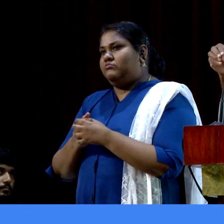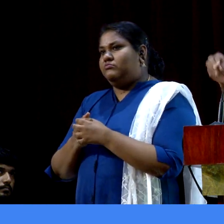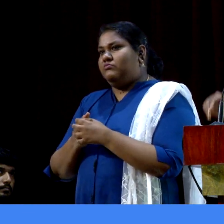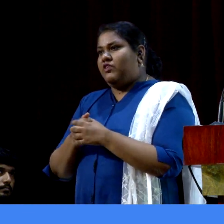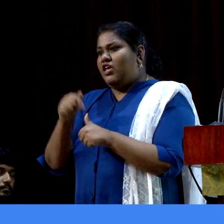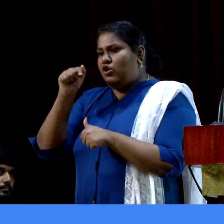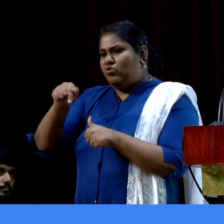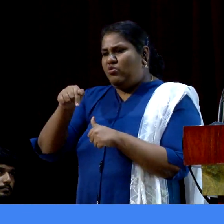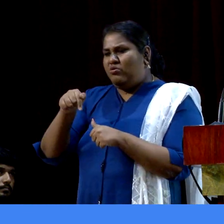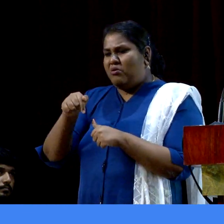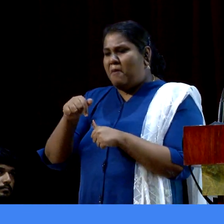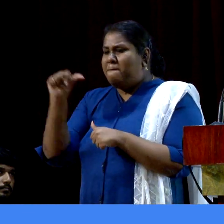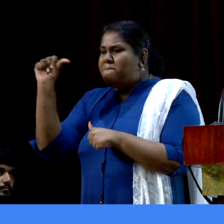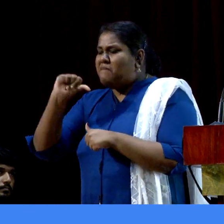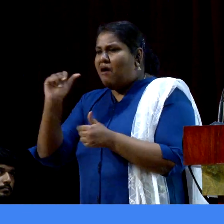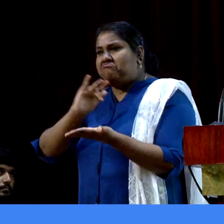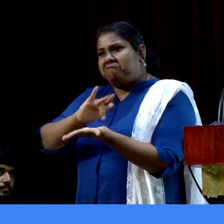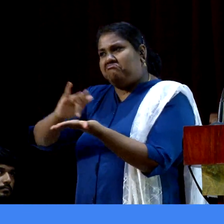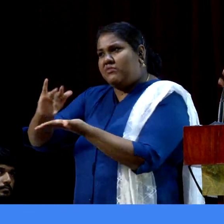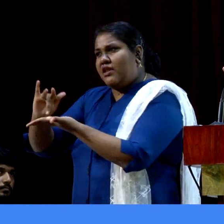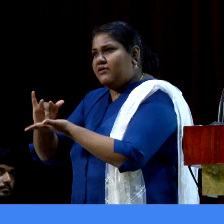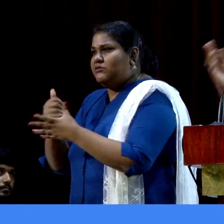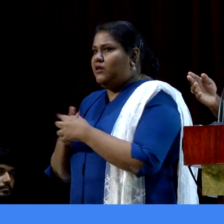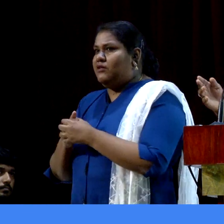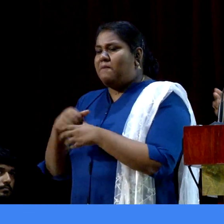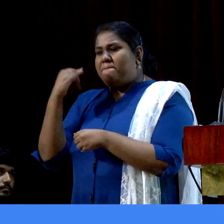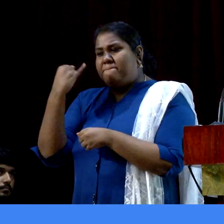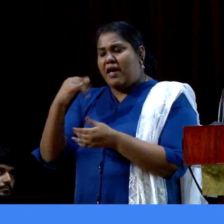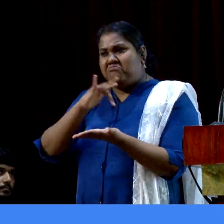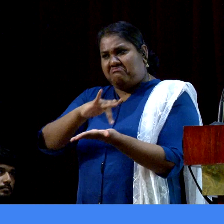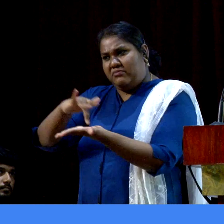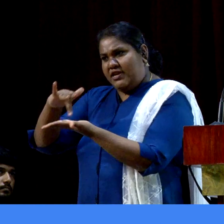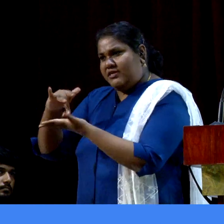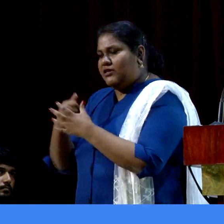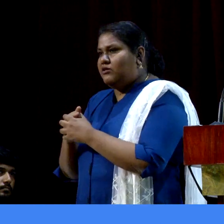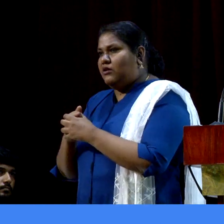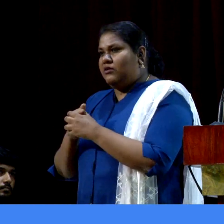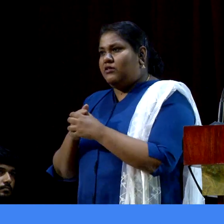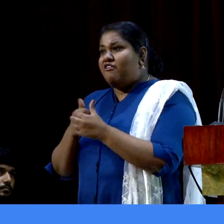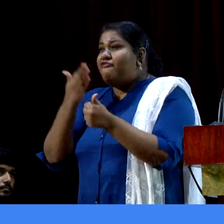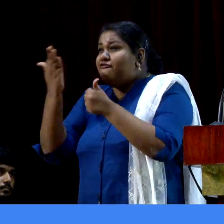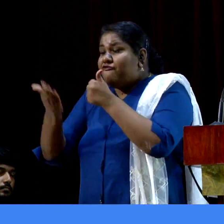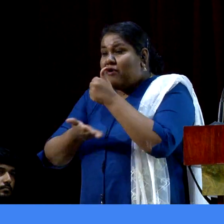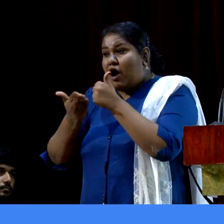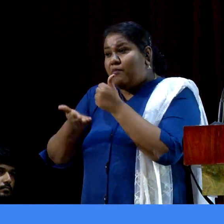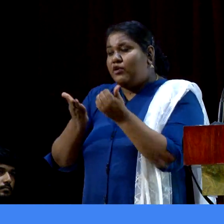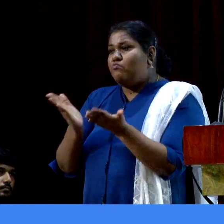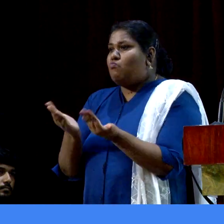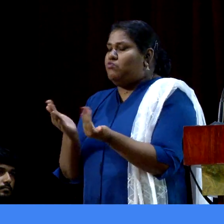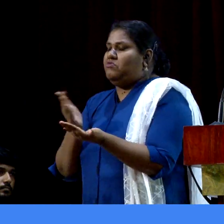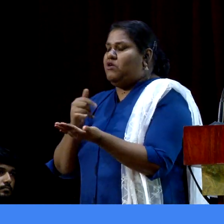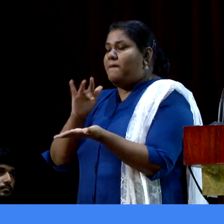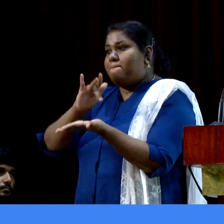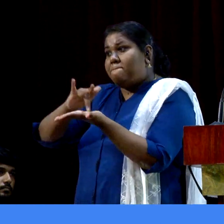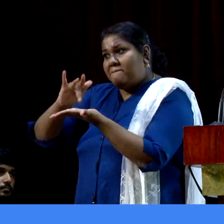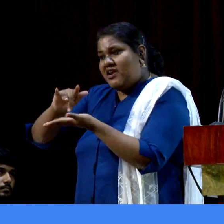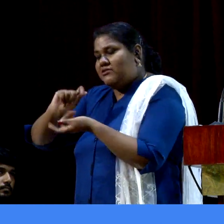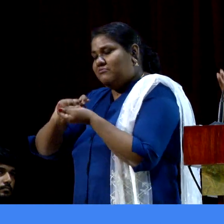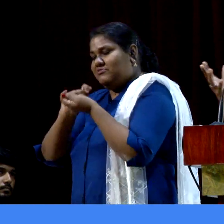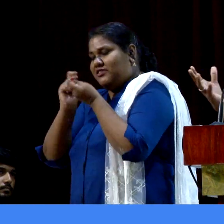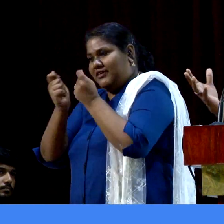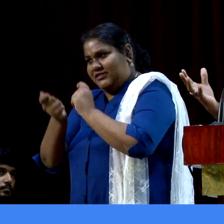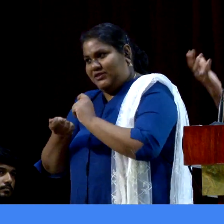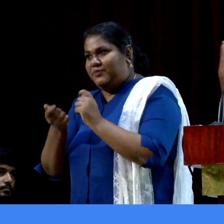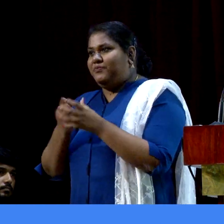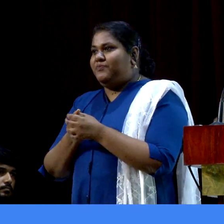தரிசு நிலங்களாய் இருந்ததை தரிசு நிலங்களை உழு நிலங்களாய் மாற்றி காண்பித்த ஒரு பெரும் புரட்சியை ஏற்படுத்தி அந்த